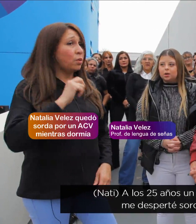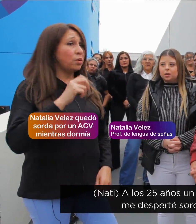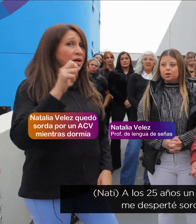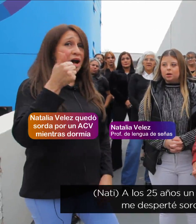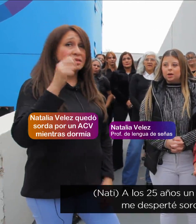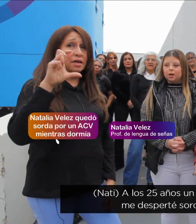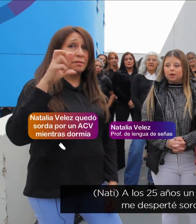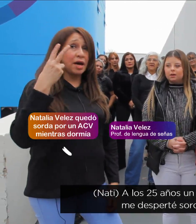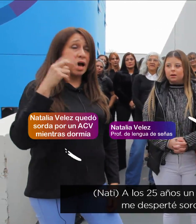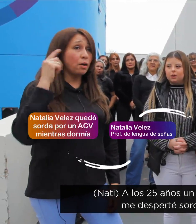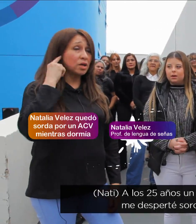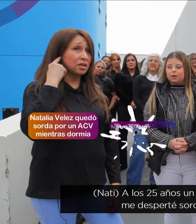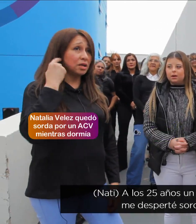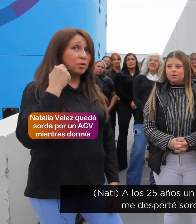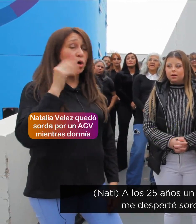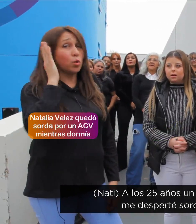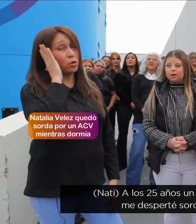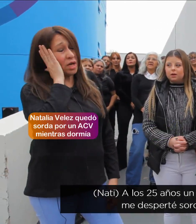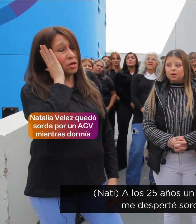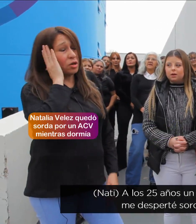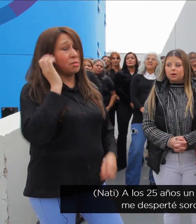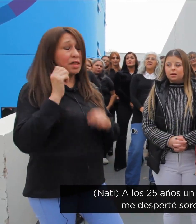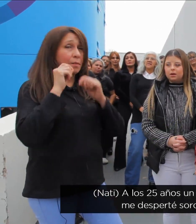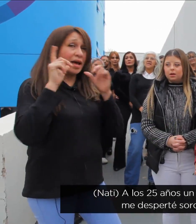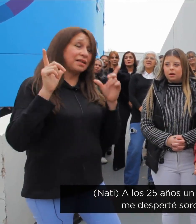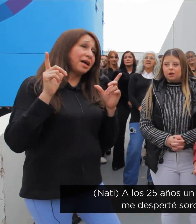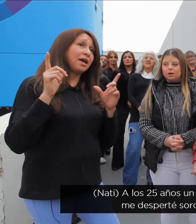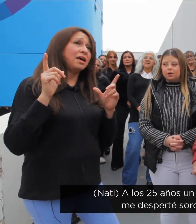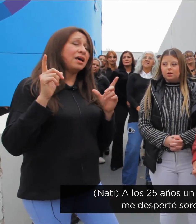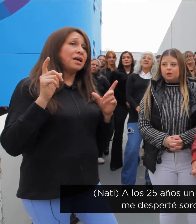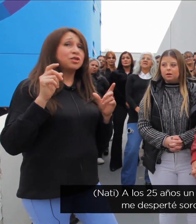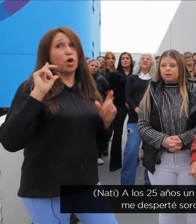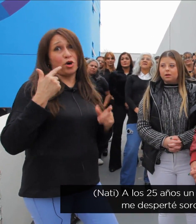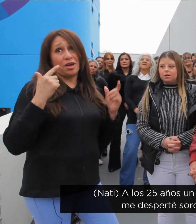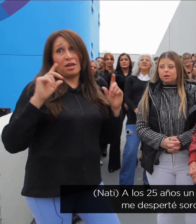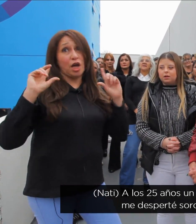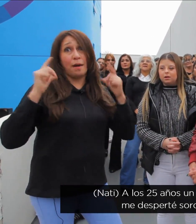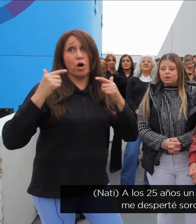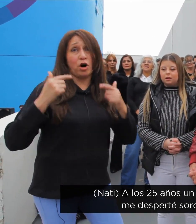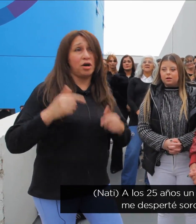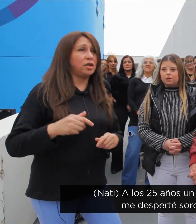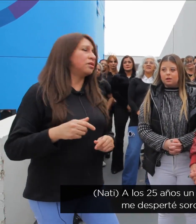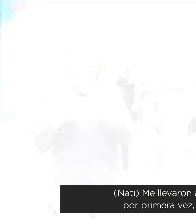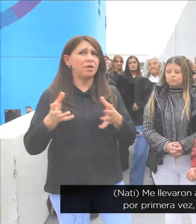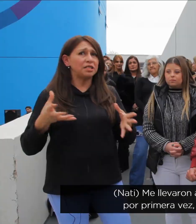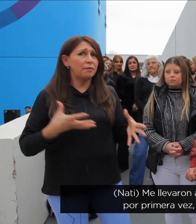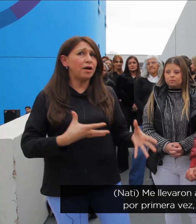un ACV auditivo durmiendo. Me desperté. Sordas de ambos oídos. Me llevaron